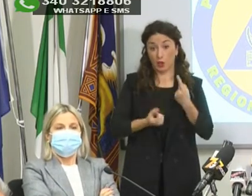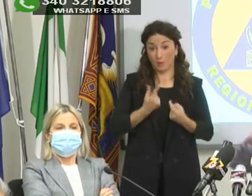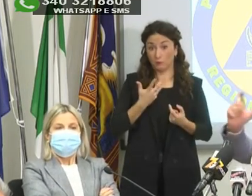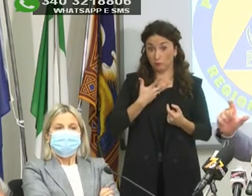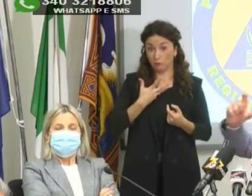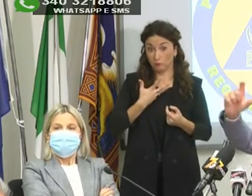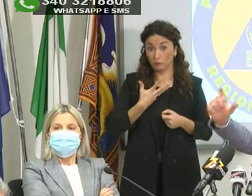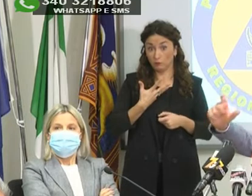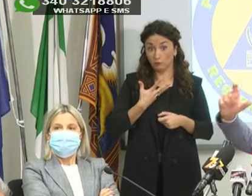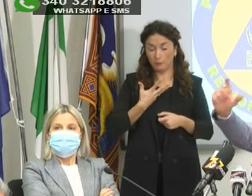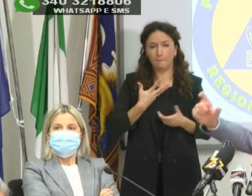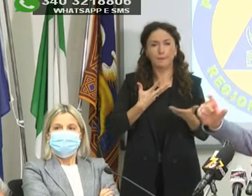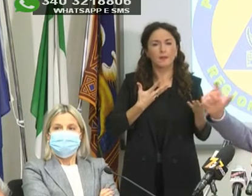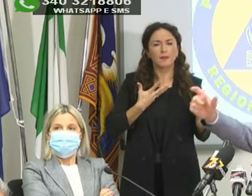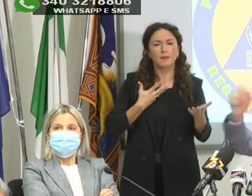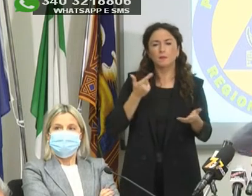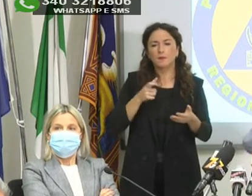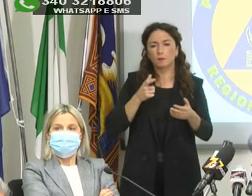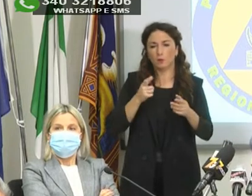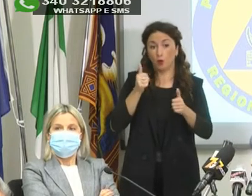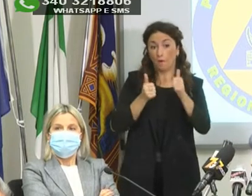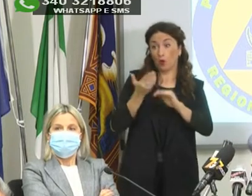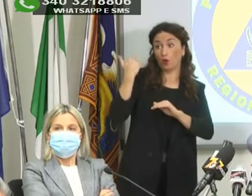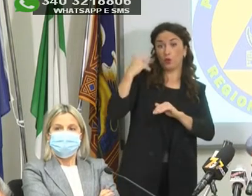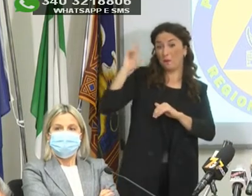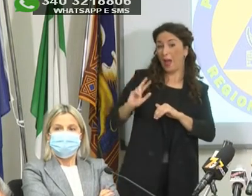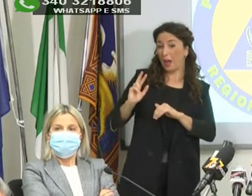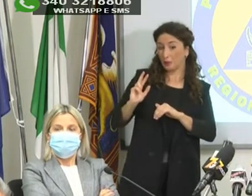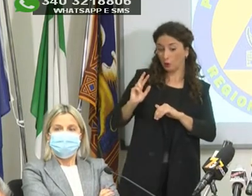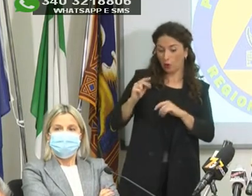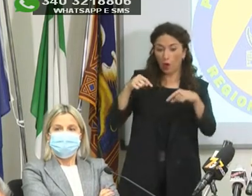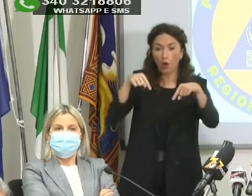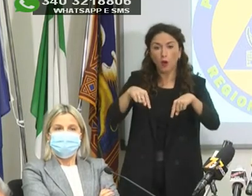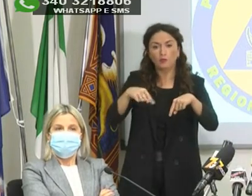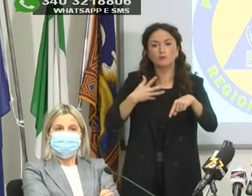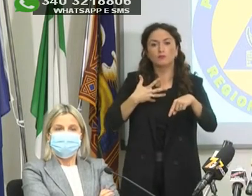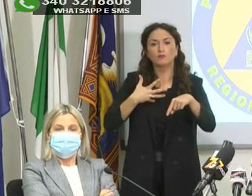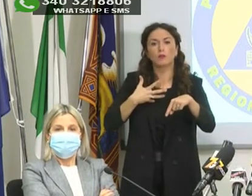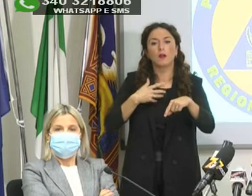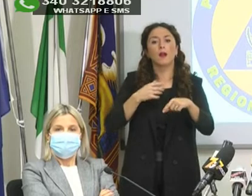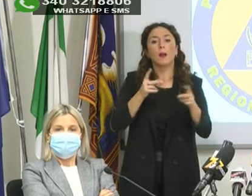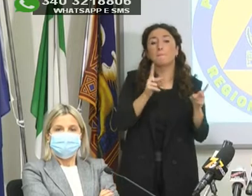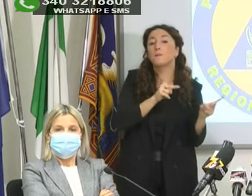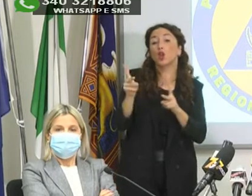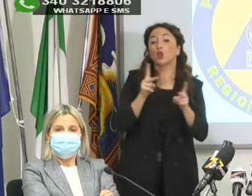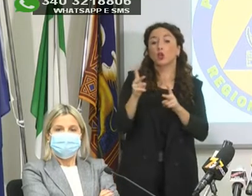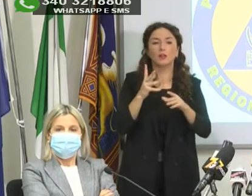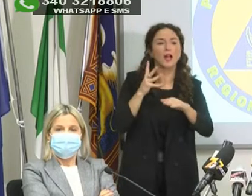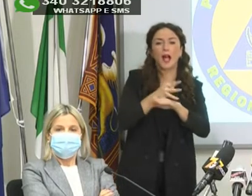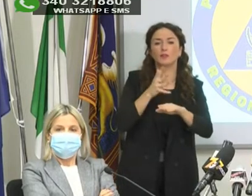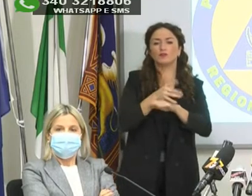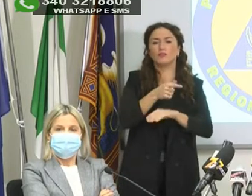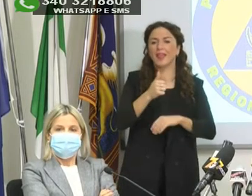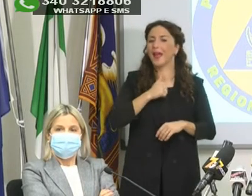vediamo che a differenza del primo giro di marzo abbiamo un sacco di accessi al PS, cioè pronto soccorso,